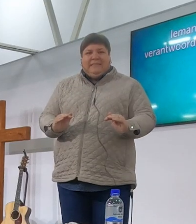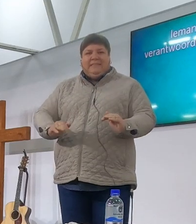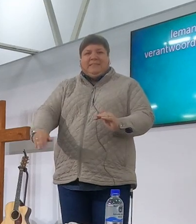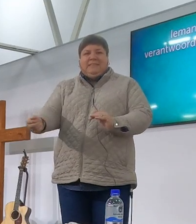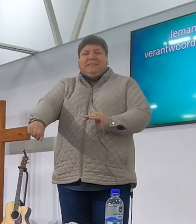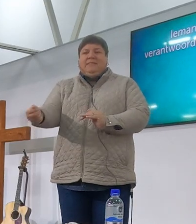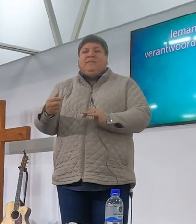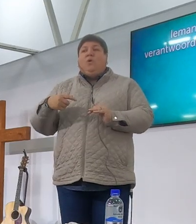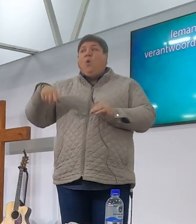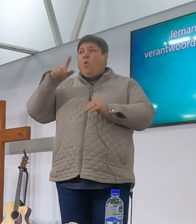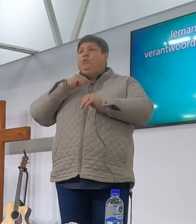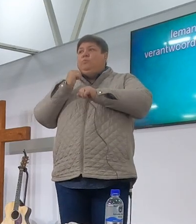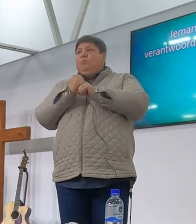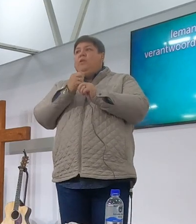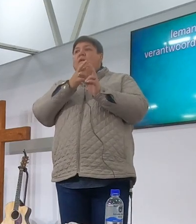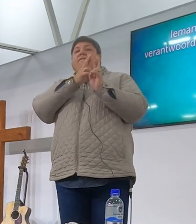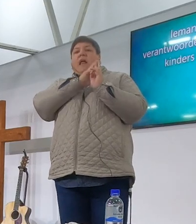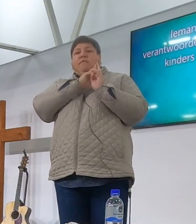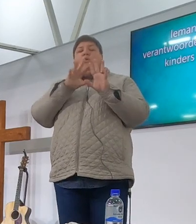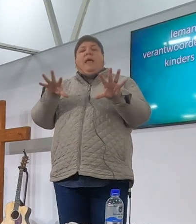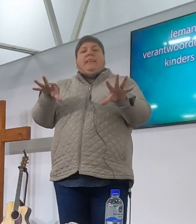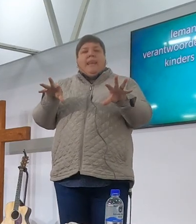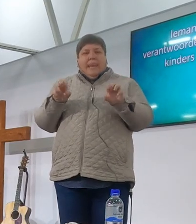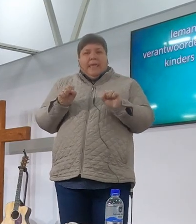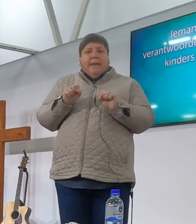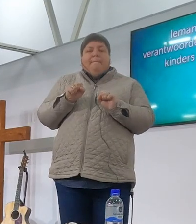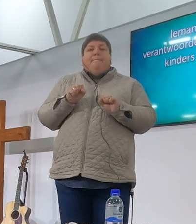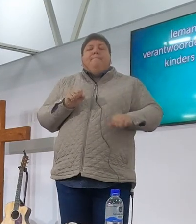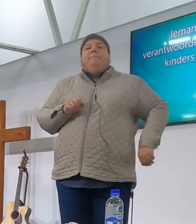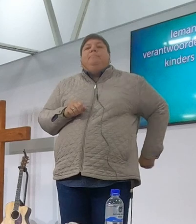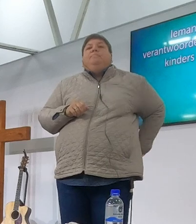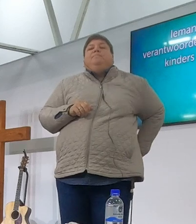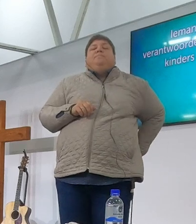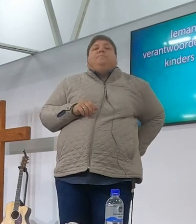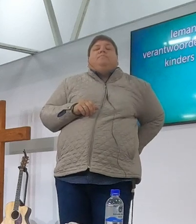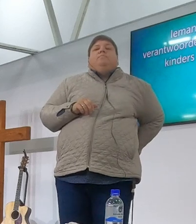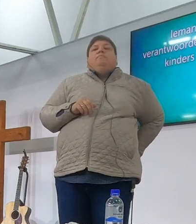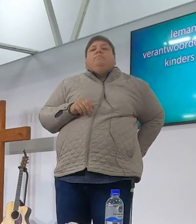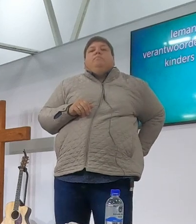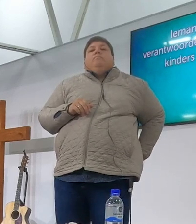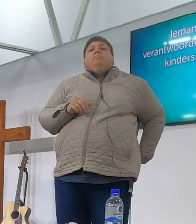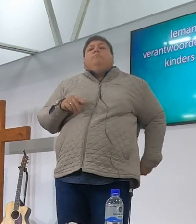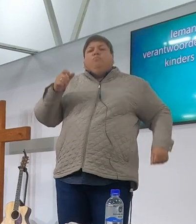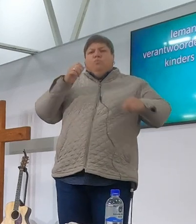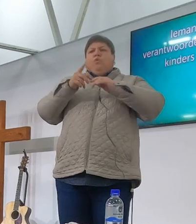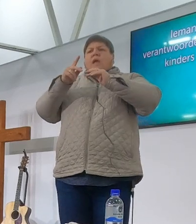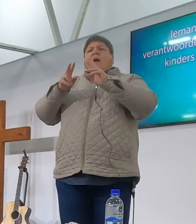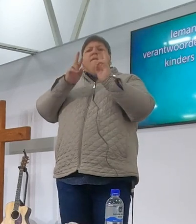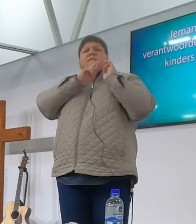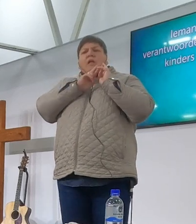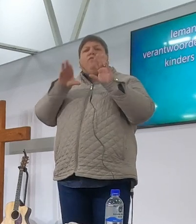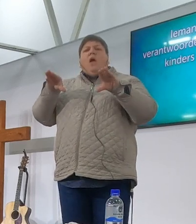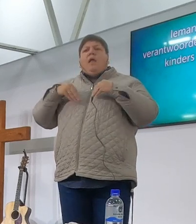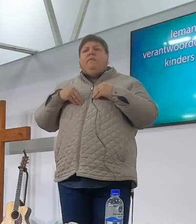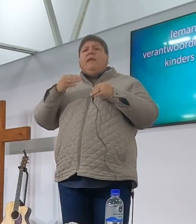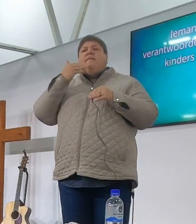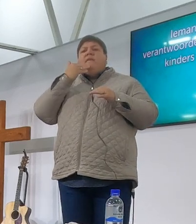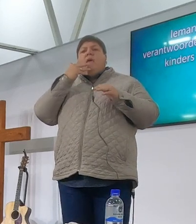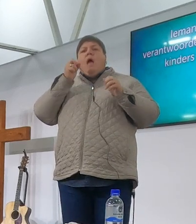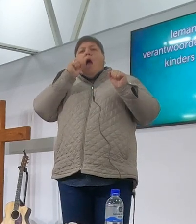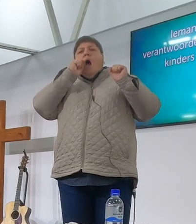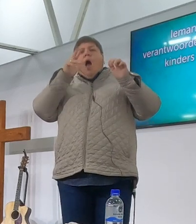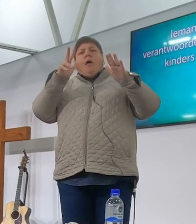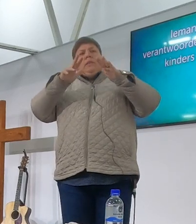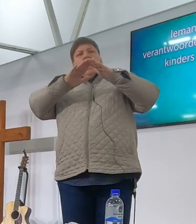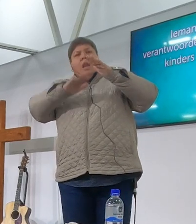Iemand moet verantwoordelikheid neem vir ons kinders. Iemand moet verantwoordelikheid aanvaar vir ons kinders. Nou wil ek gaan kyk, wie is jonger as 18